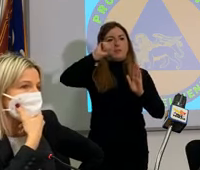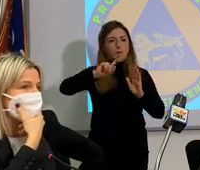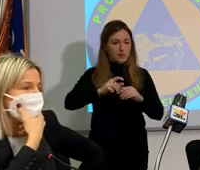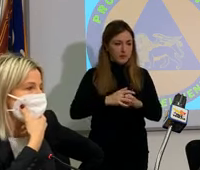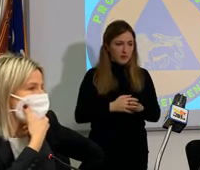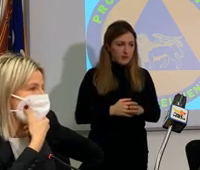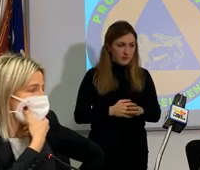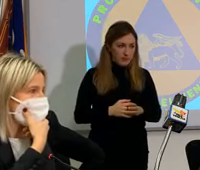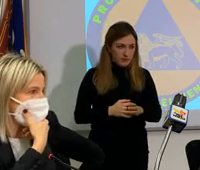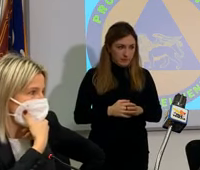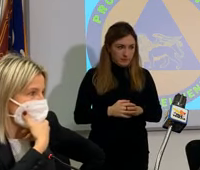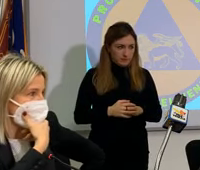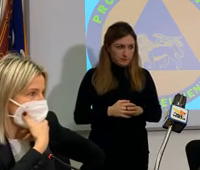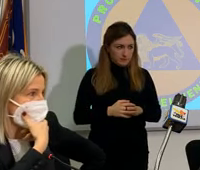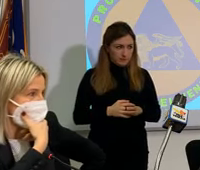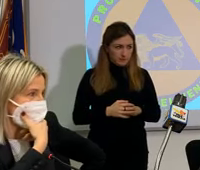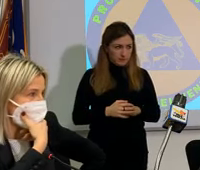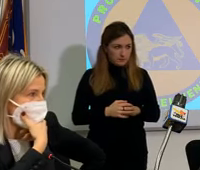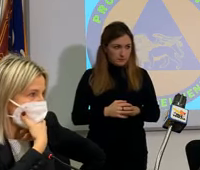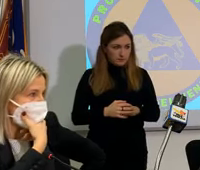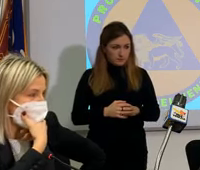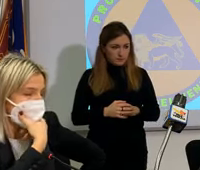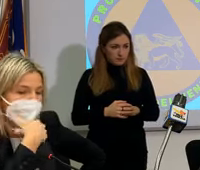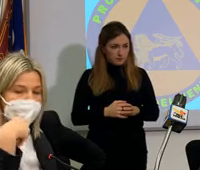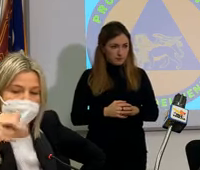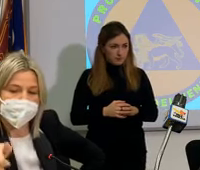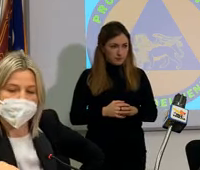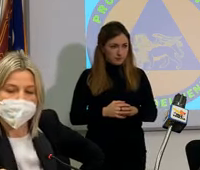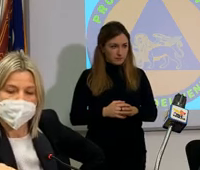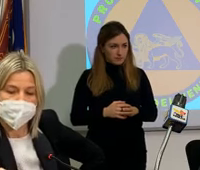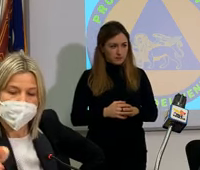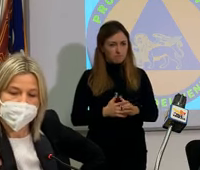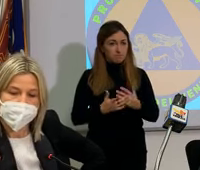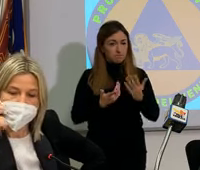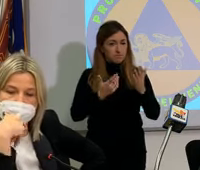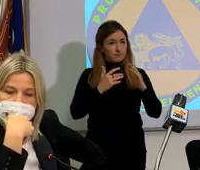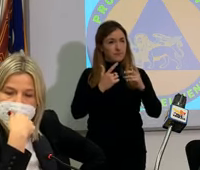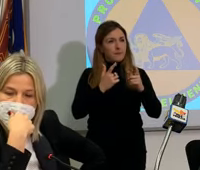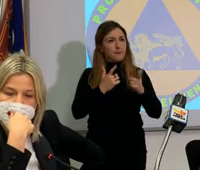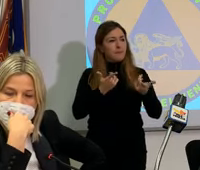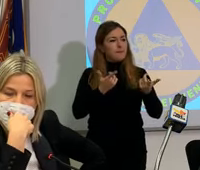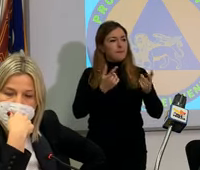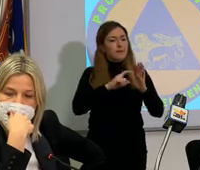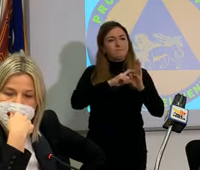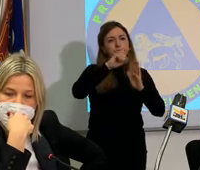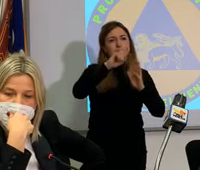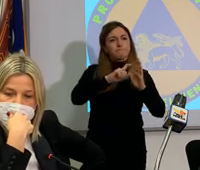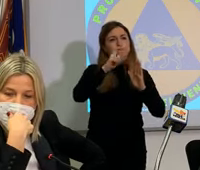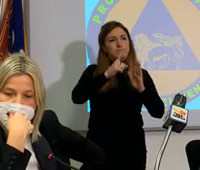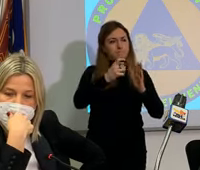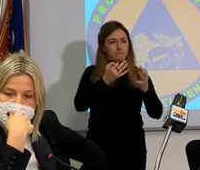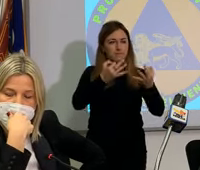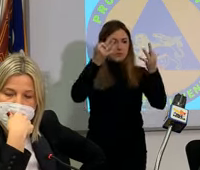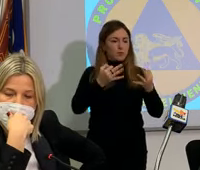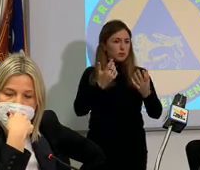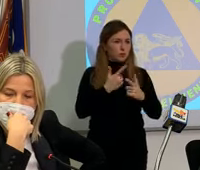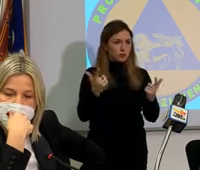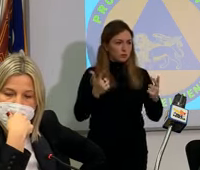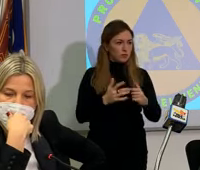chiaramente con un trend che dopo vedremo che non è un tema di sicurezza nella diapositiva dopo vedete